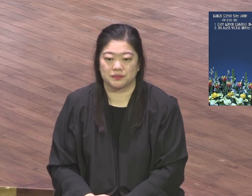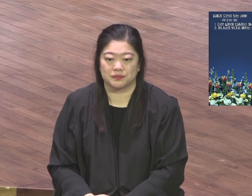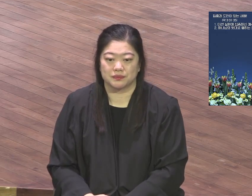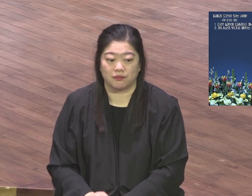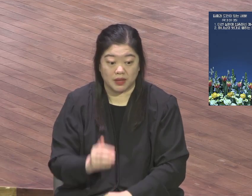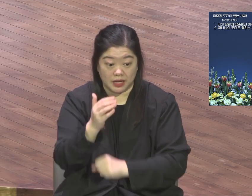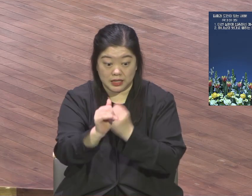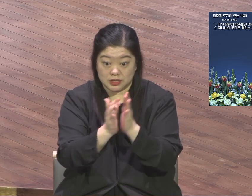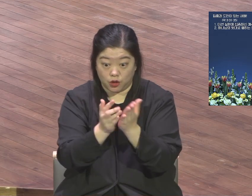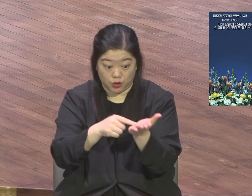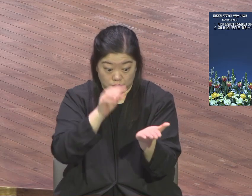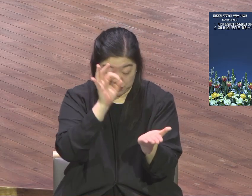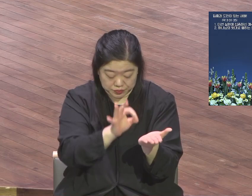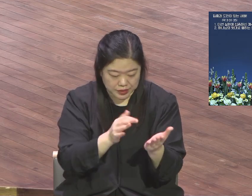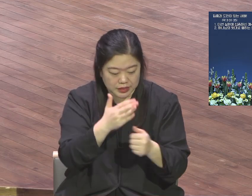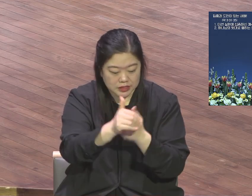자에게